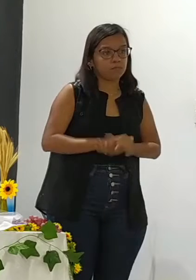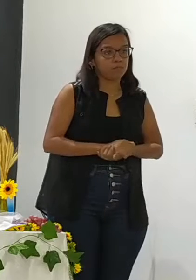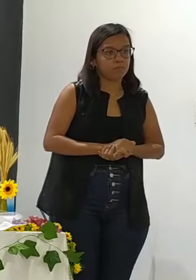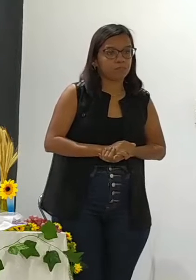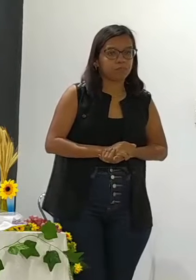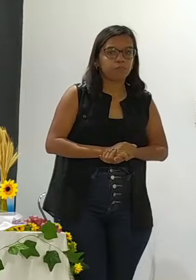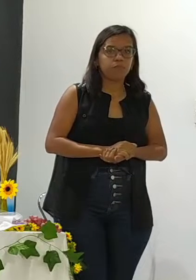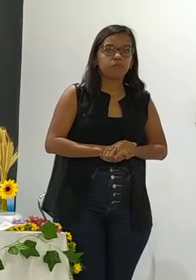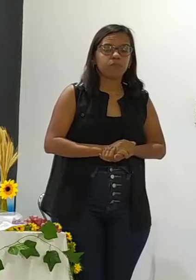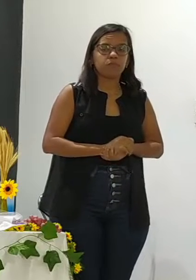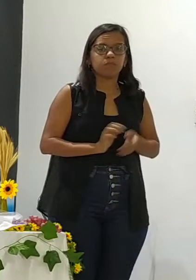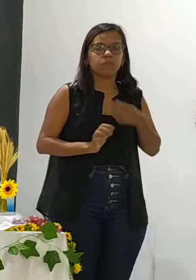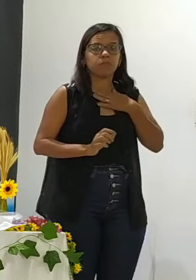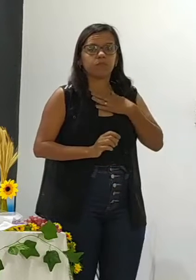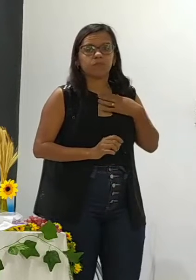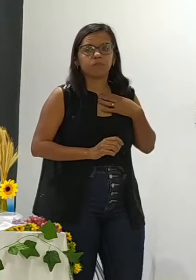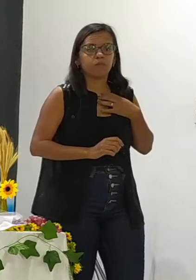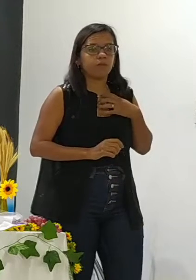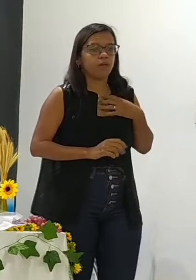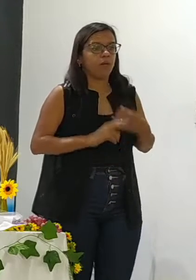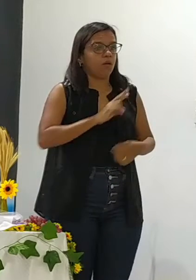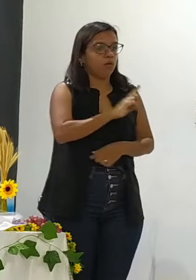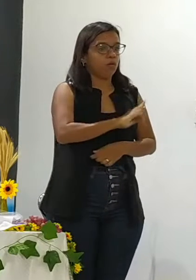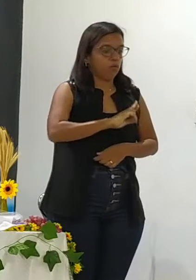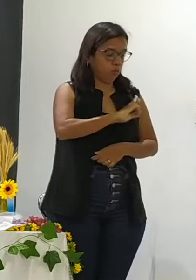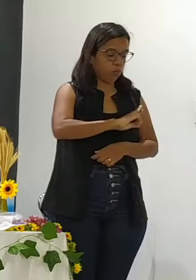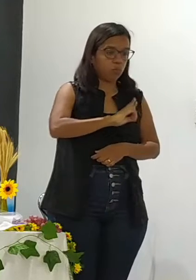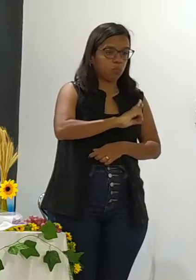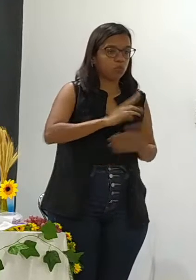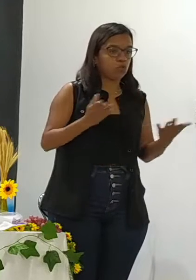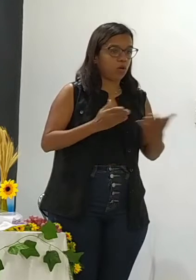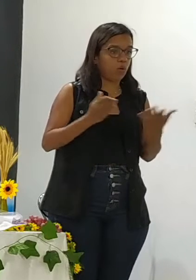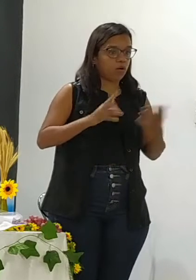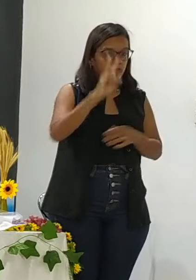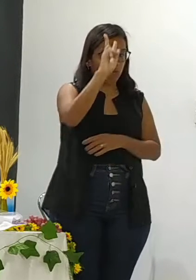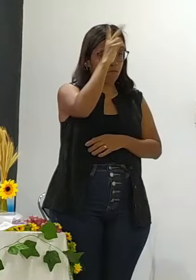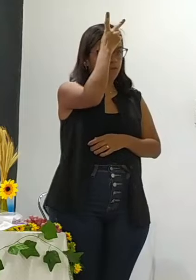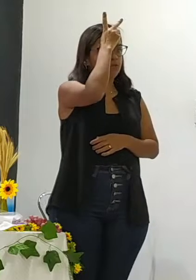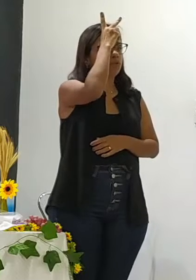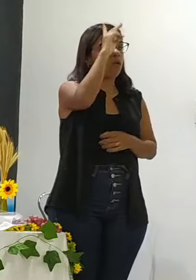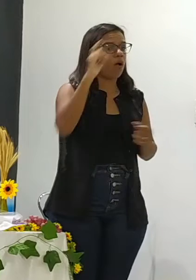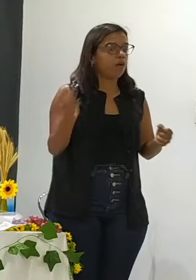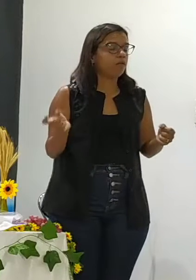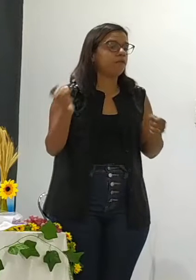Ruth, ela agora está convertida e ela volta